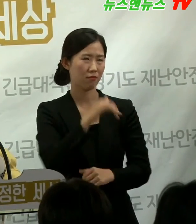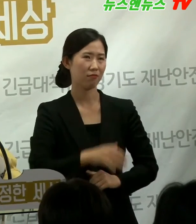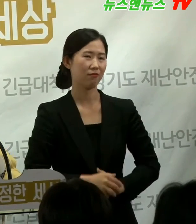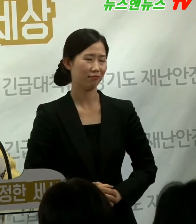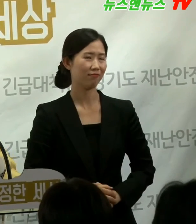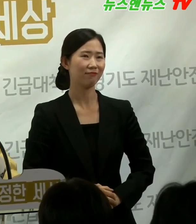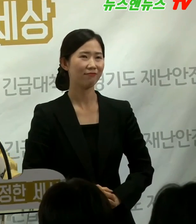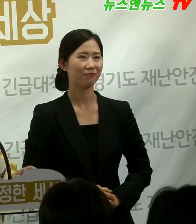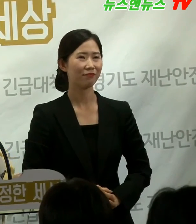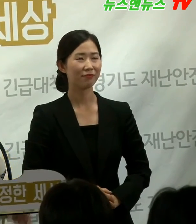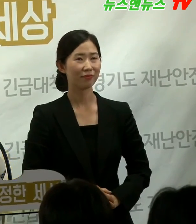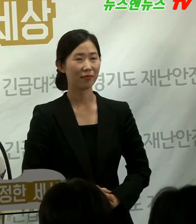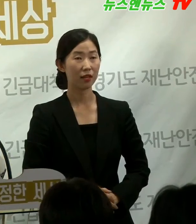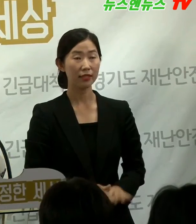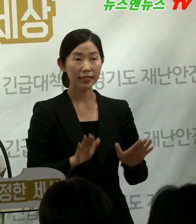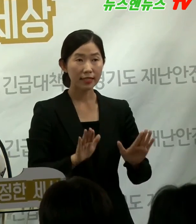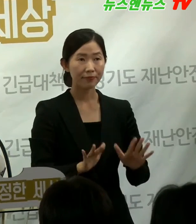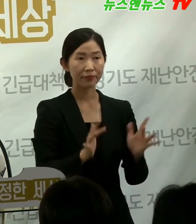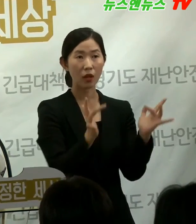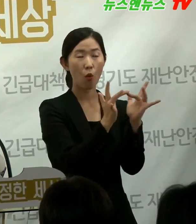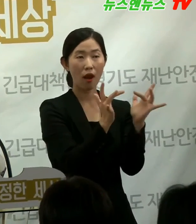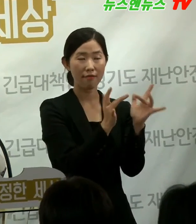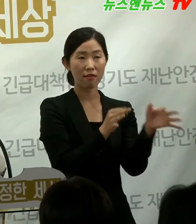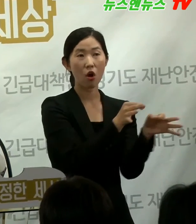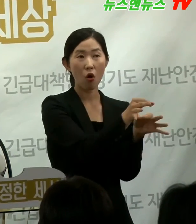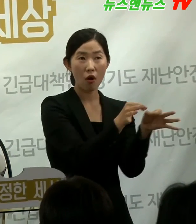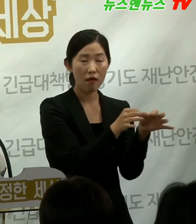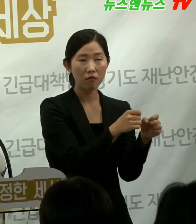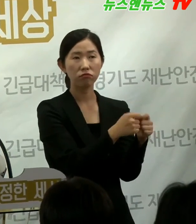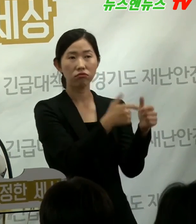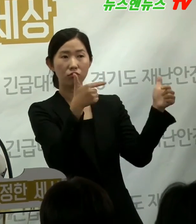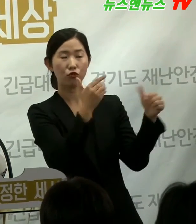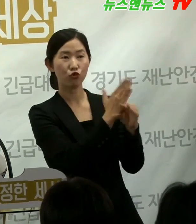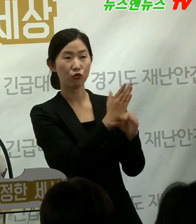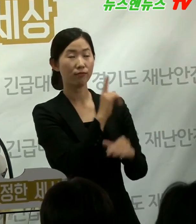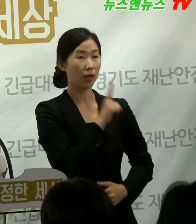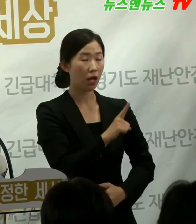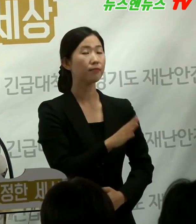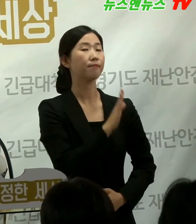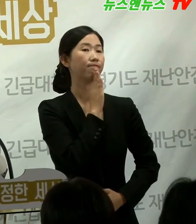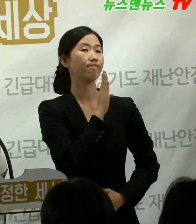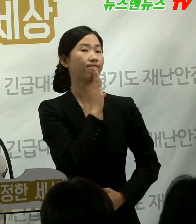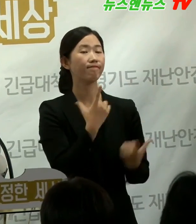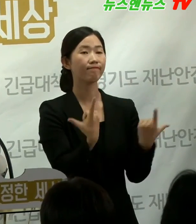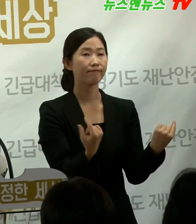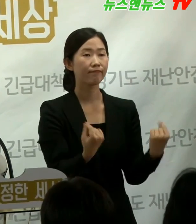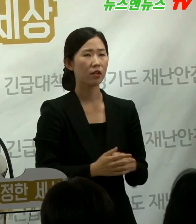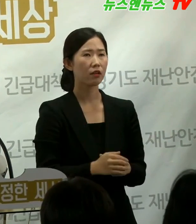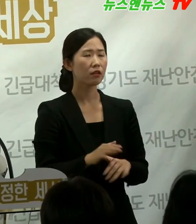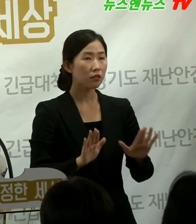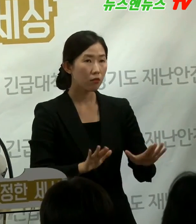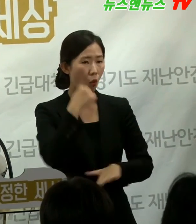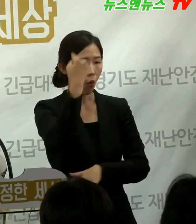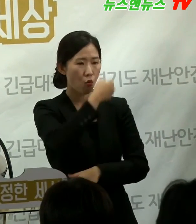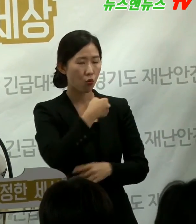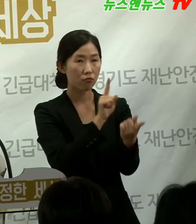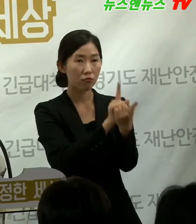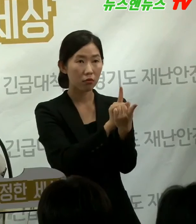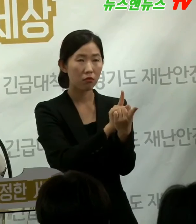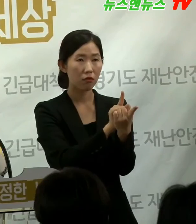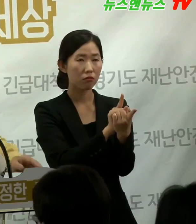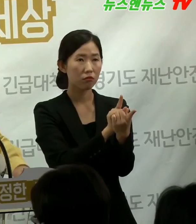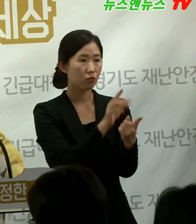뭐 온라인 거래는 많이 늘어나고 있지 않느냐. 뭐 그럴 수 있죠. 그건 뭐 대면 접촉이 없는 소비